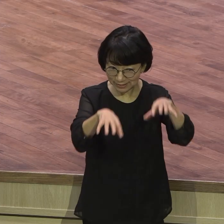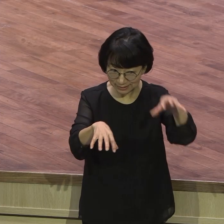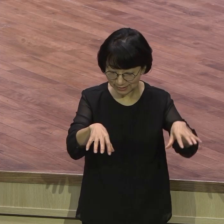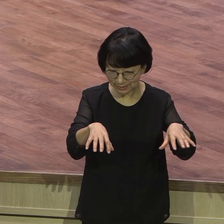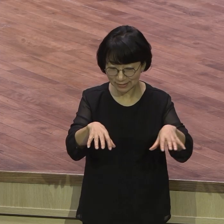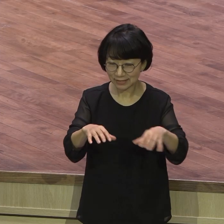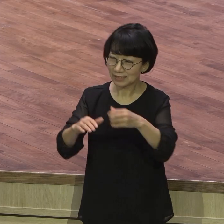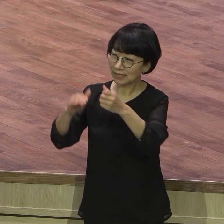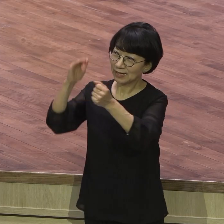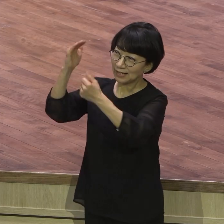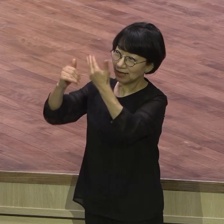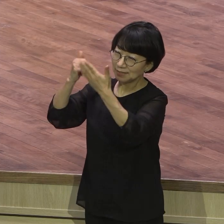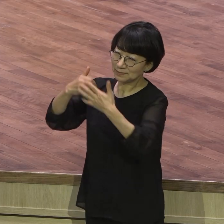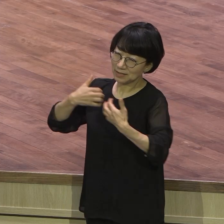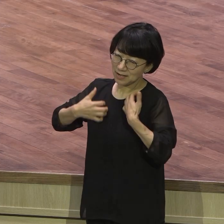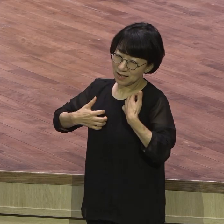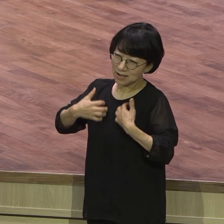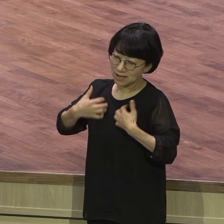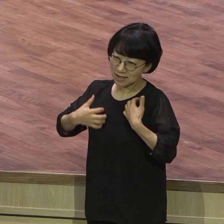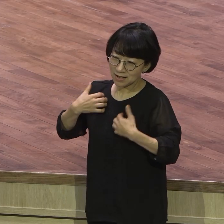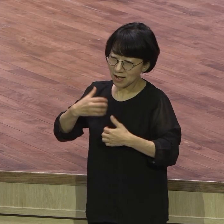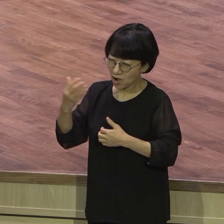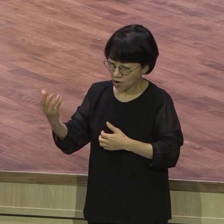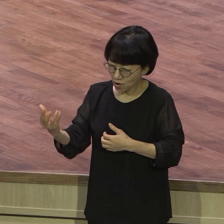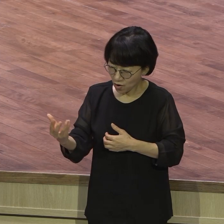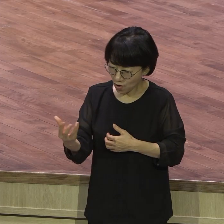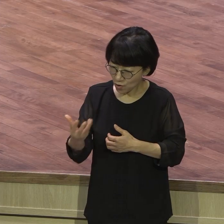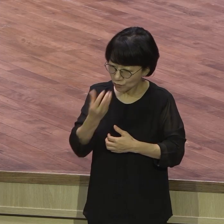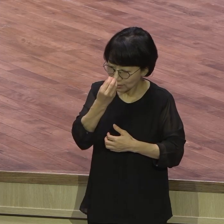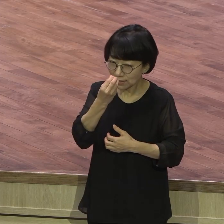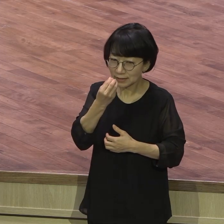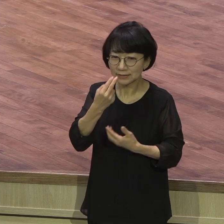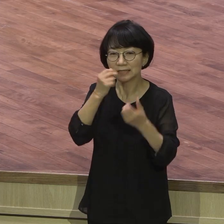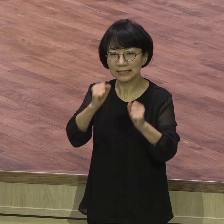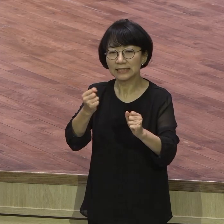기뻐하시는 뭐요 거룩한 산재물이 되어라